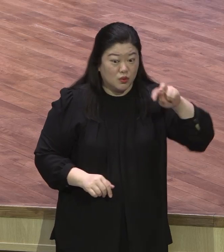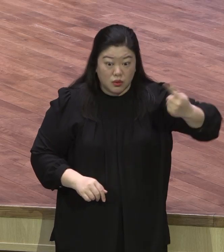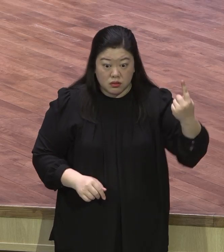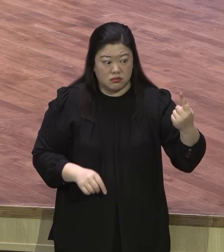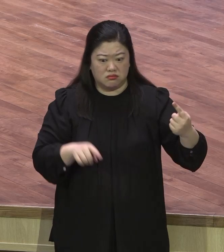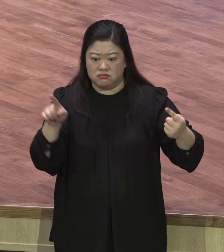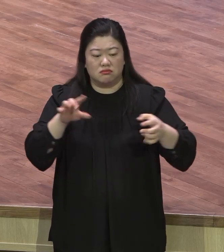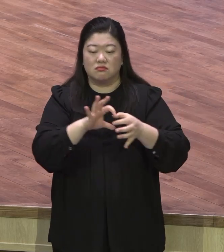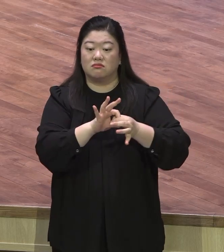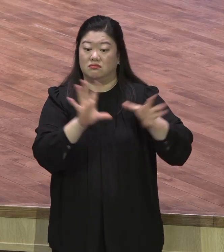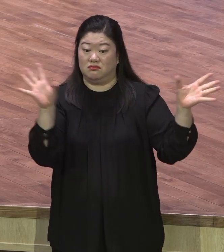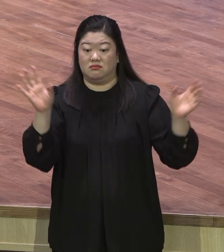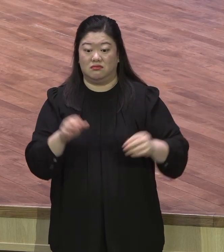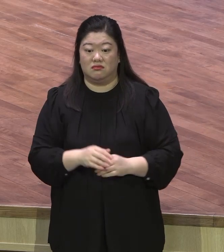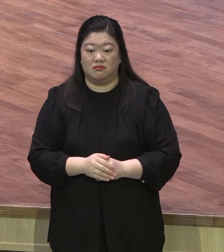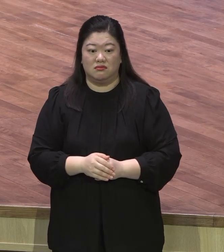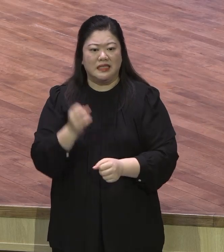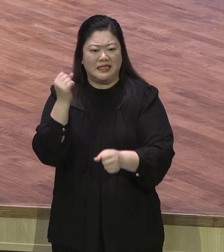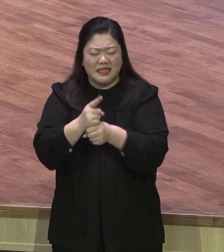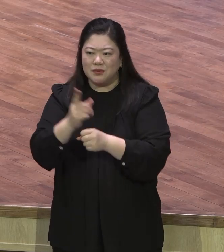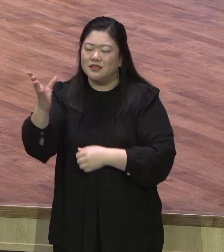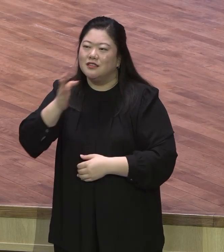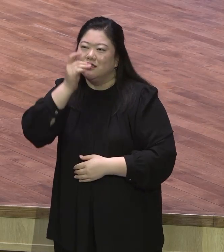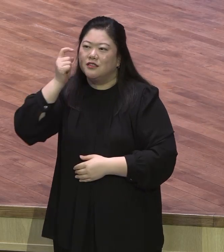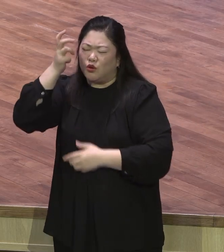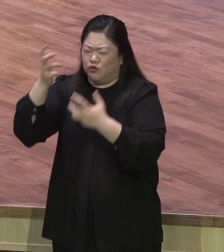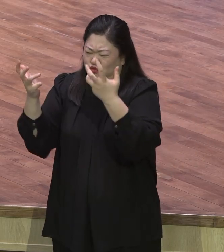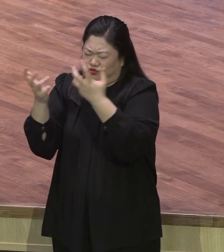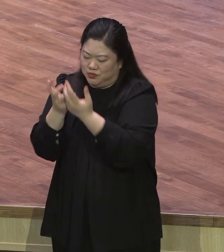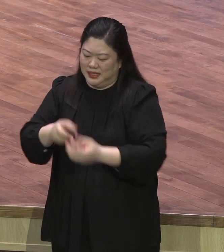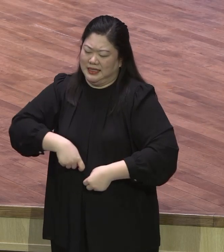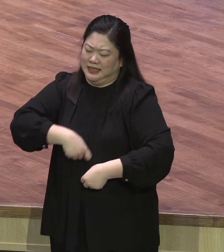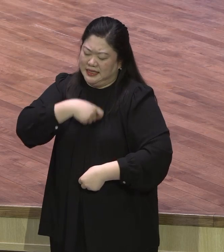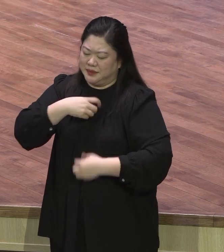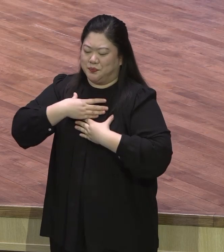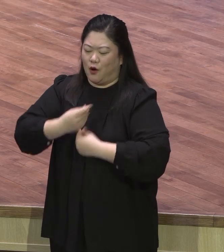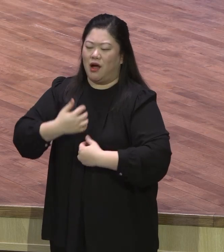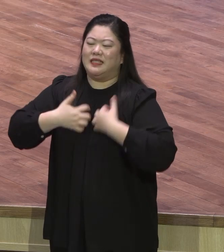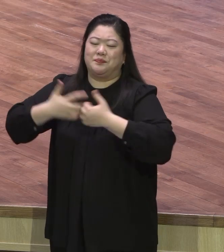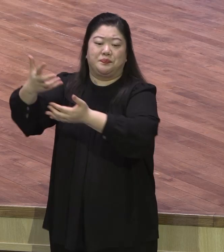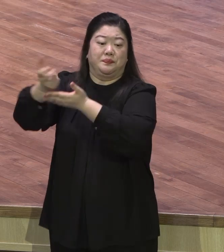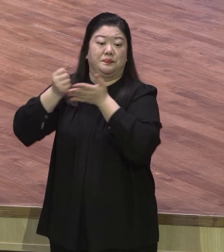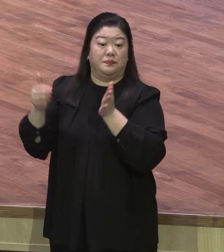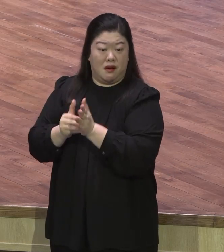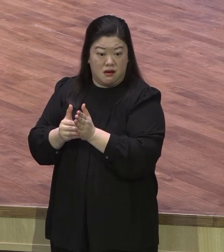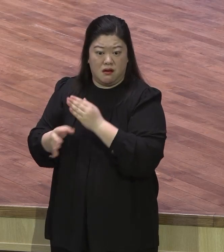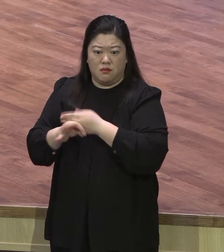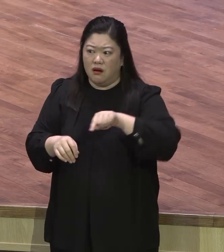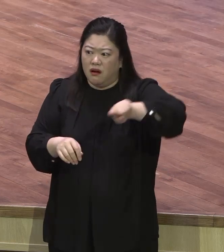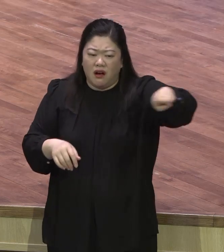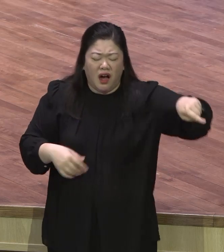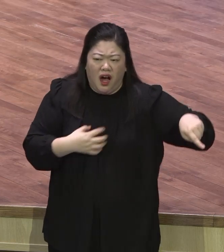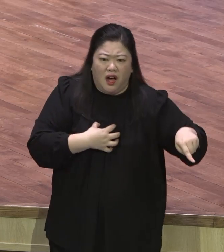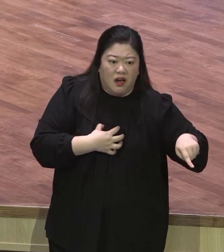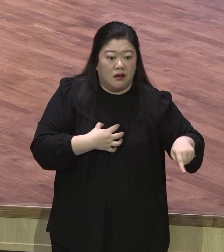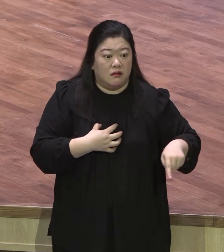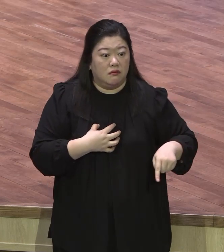성령 안에서 있는 어이와 평강과 희락이니라 24시 즐거워야 돼